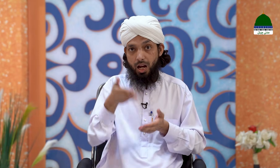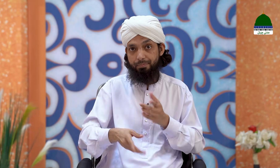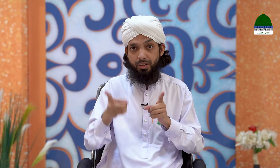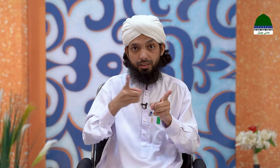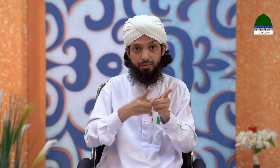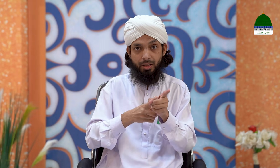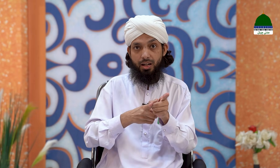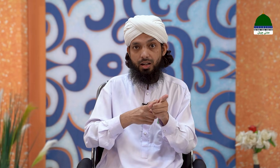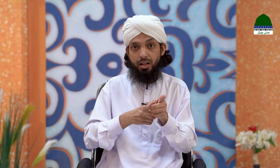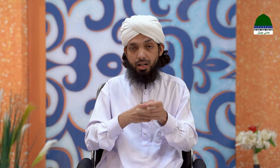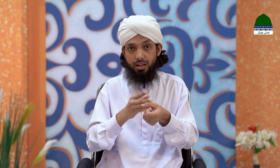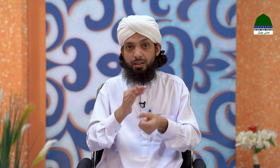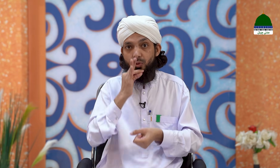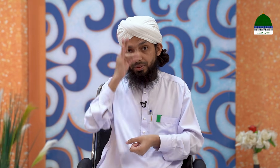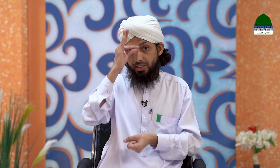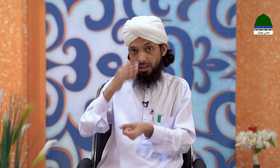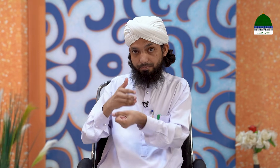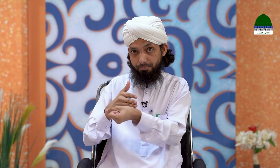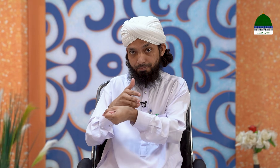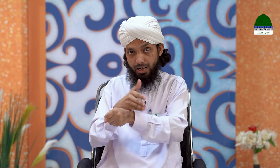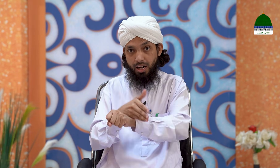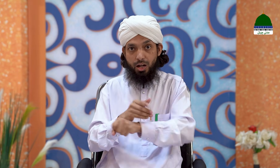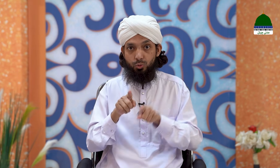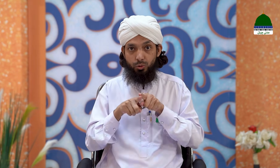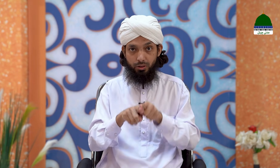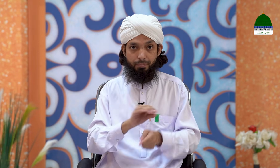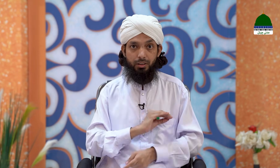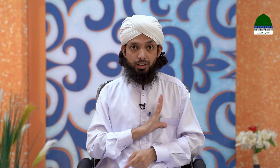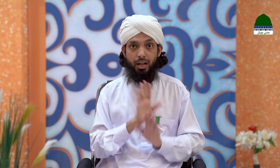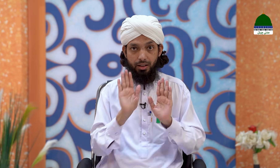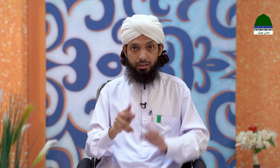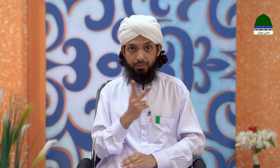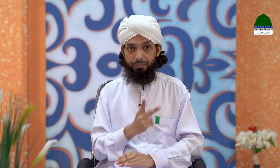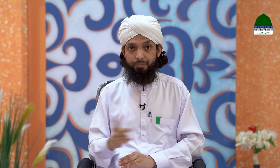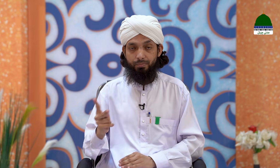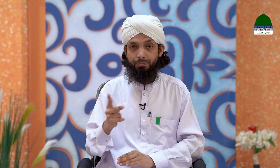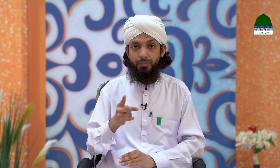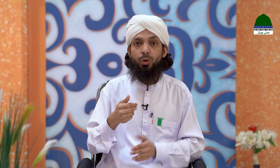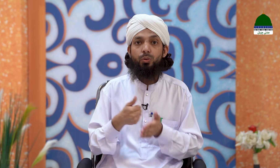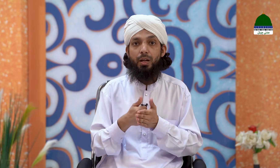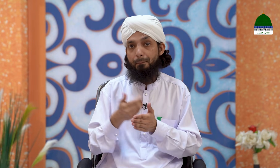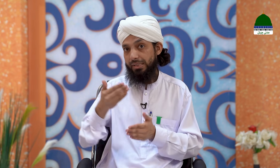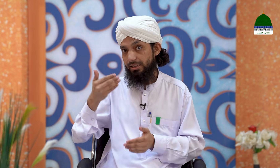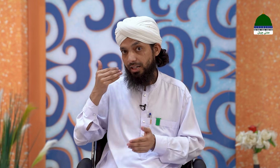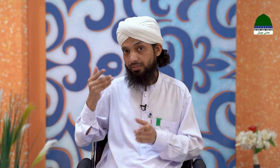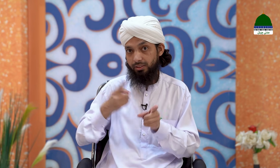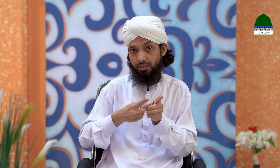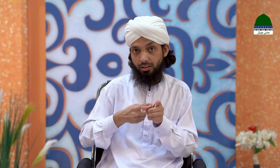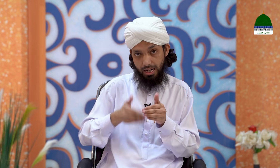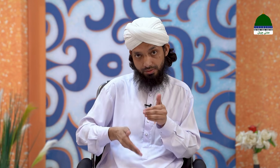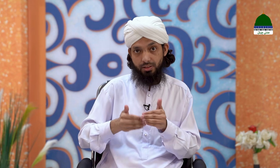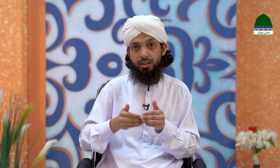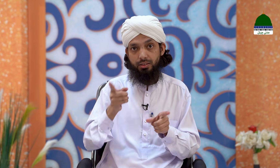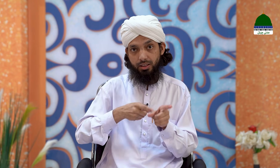اب ہم نے اس سال سنت ابراہیمی بھی ادا کرنی ہے جو ہم کرتے رہتے ہیں، بلکہ اس سال اس سے پچھلے سالوں سے بڑھ چڑھ کر کرنی